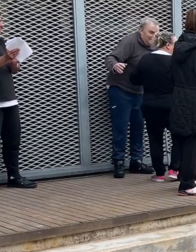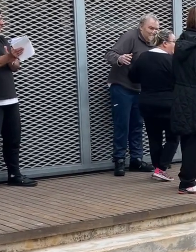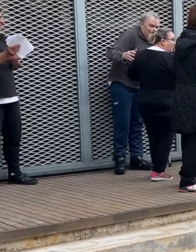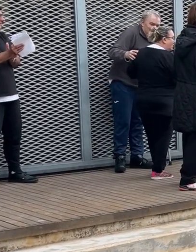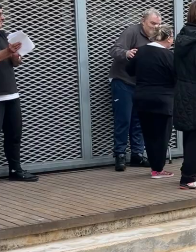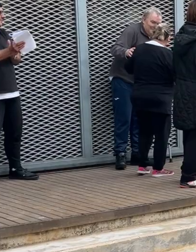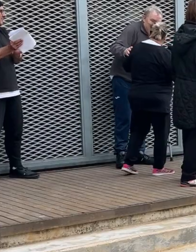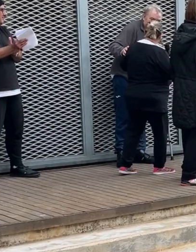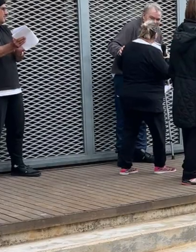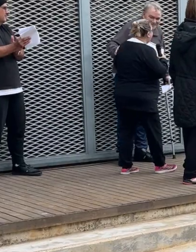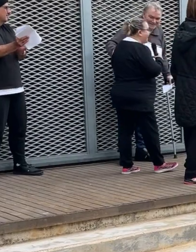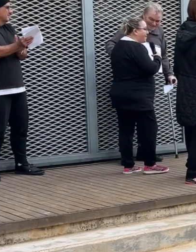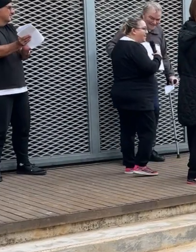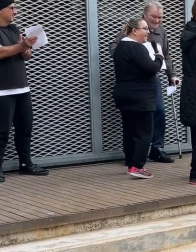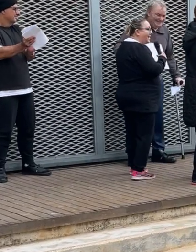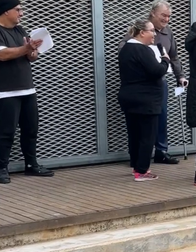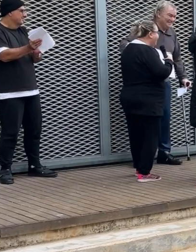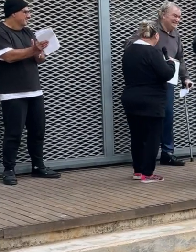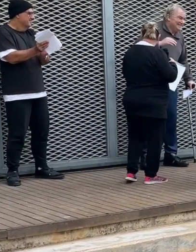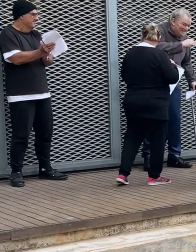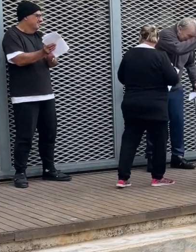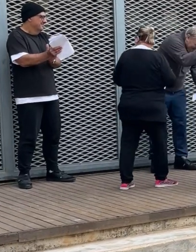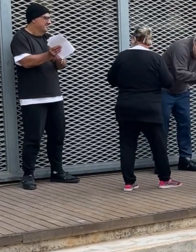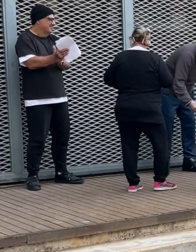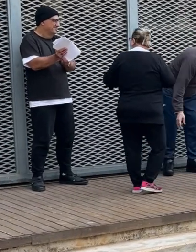Aquí tenemos escondido también a Adrián.